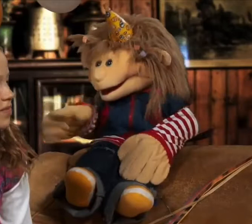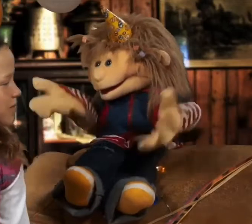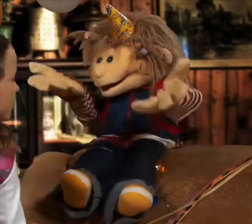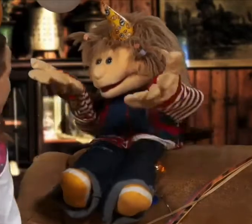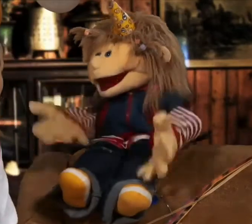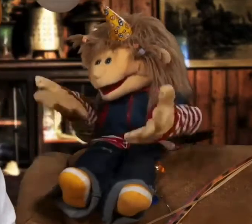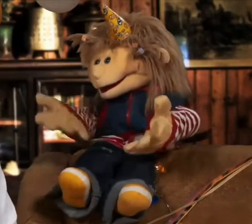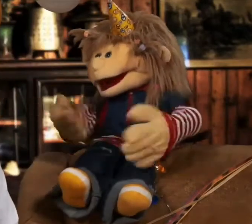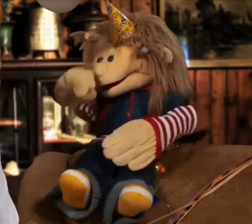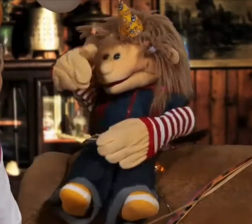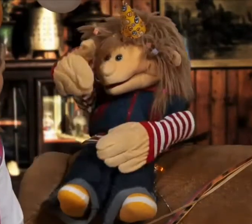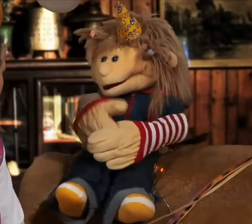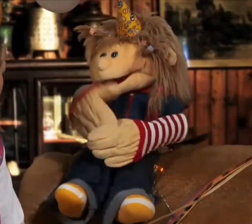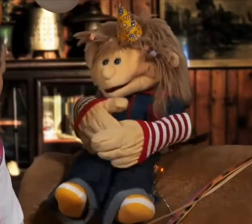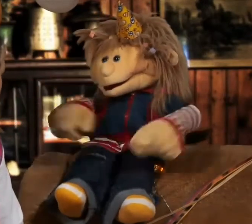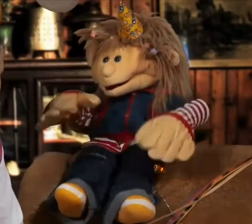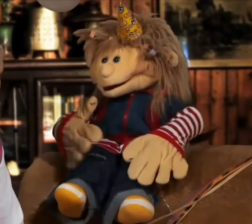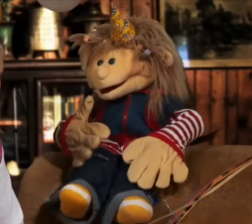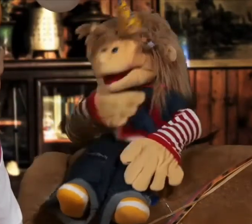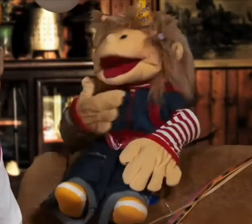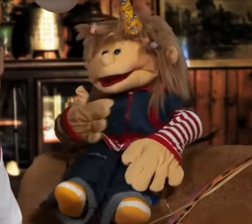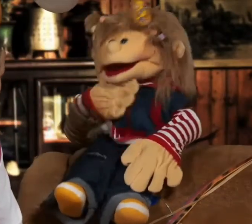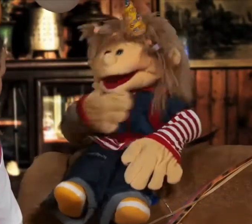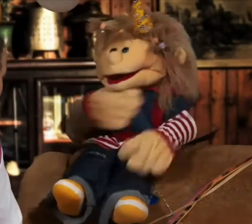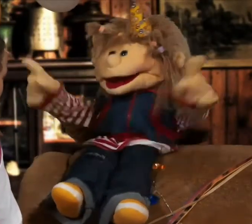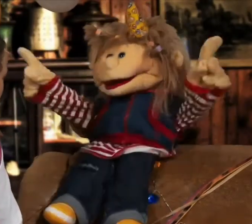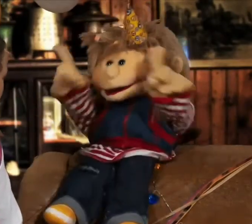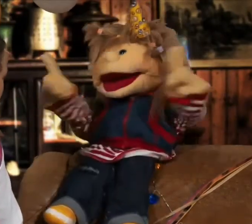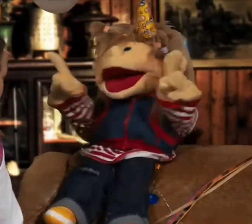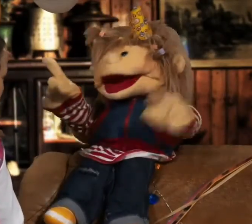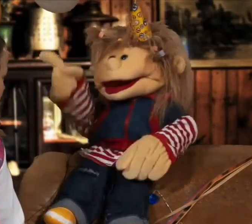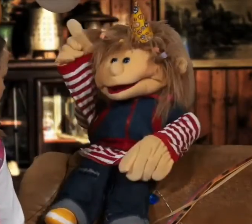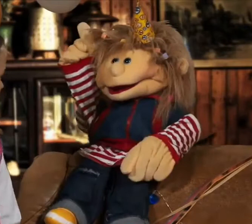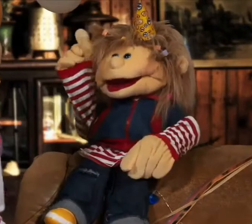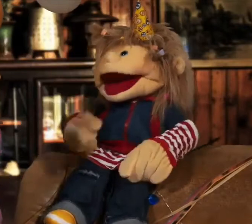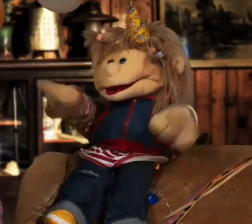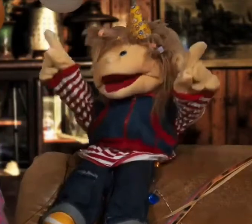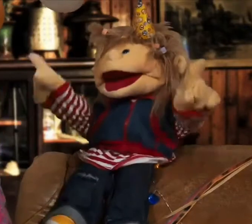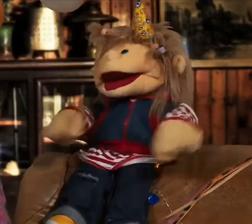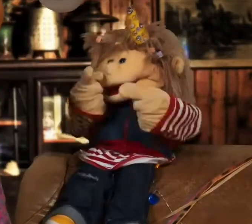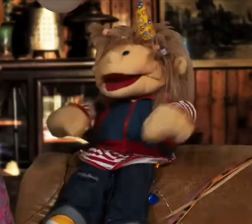Du? Zu einer Geburtstagsparty. Da gehört doch eigentlich Musik.